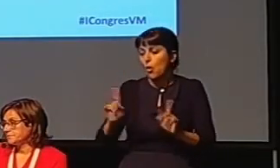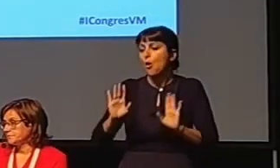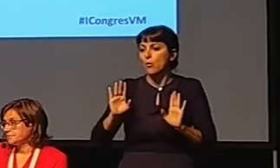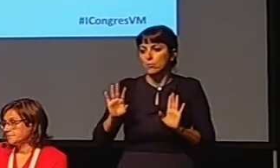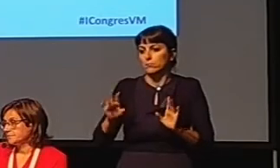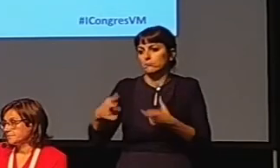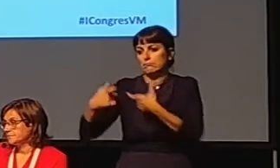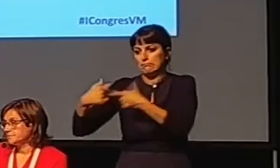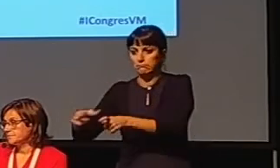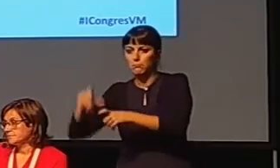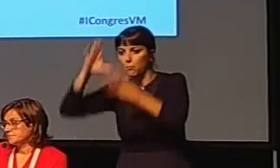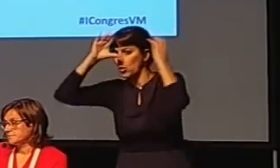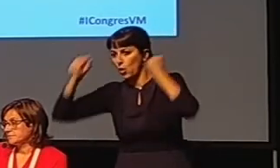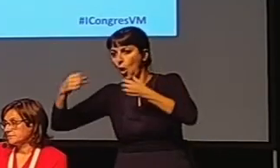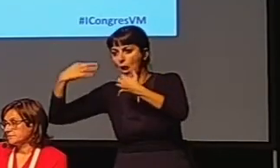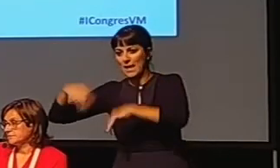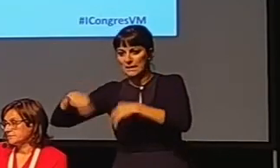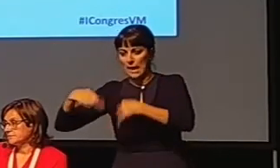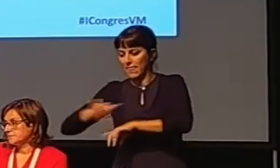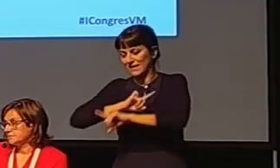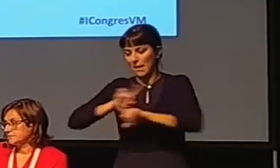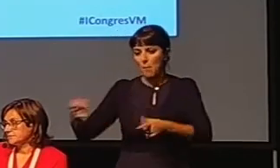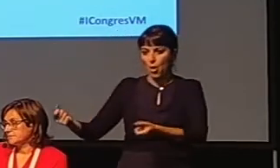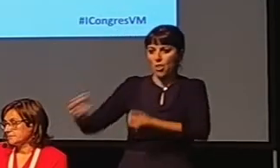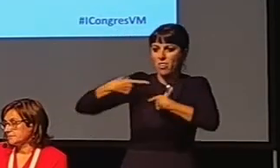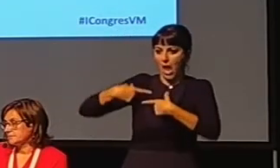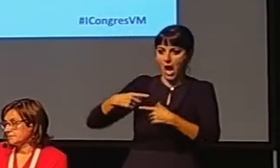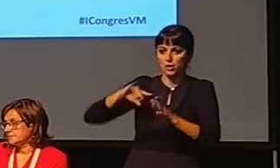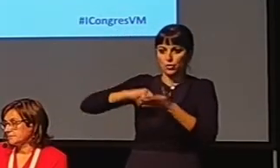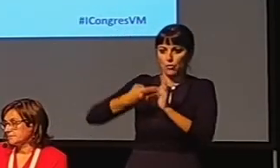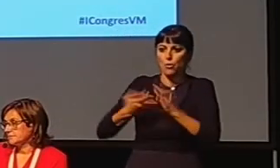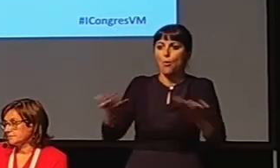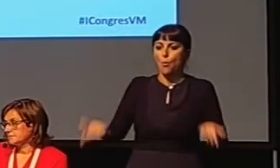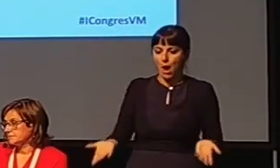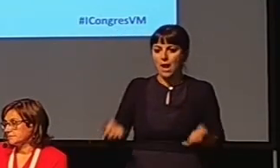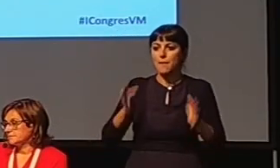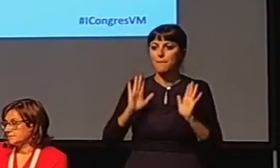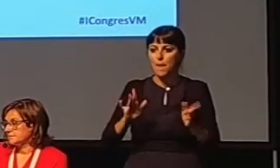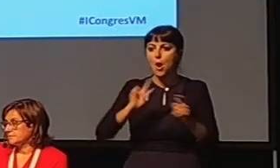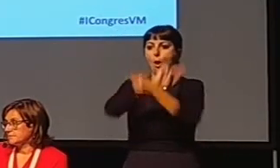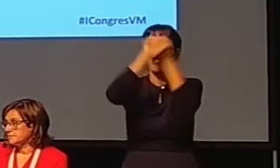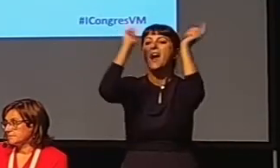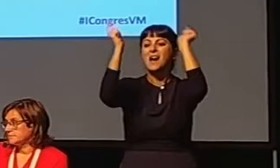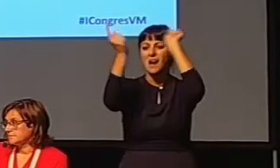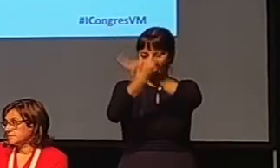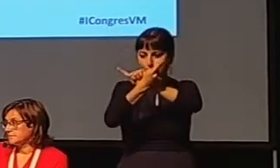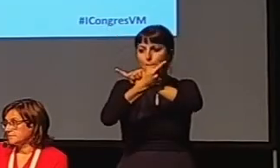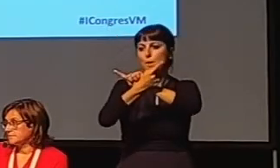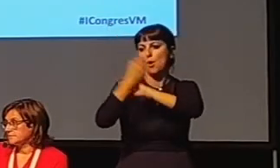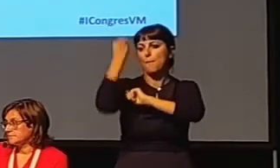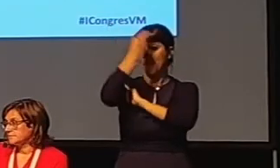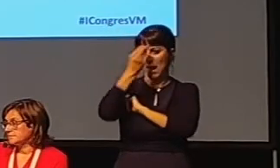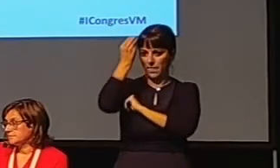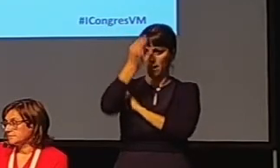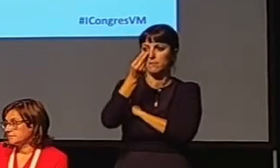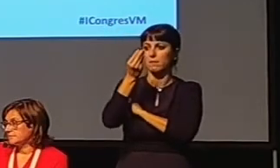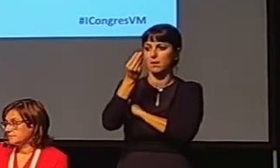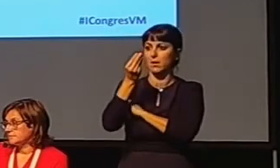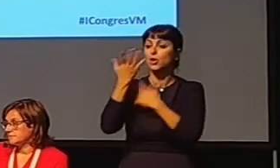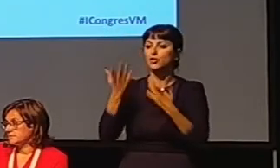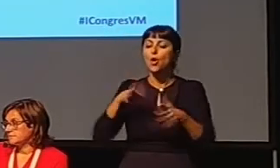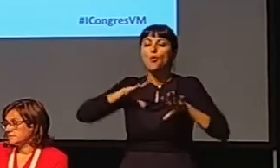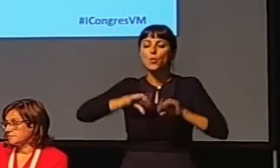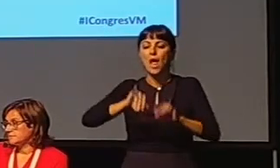per realment fer un canvi d'aquest paradigma. El canvi del paradigma significa desnaturalitzar les violències, con lo qual és utilitzar un